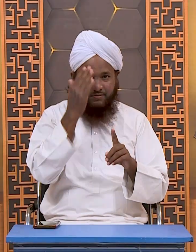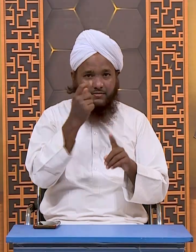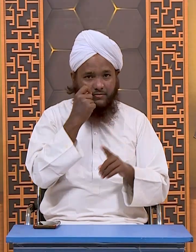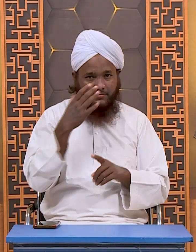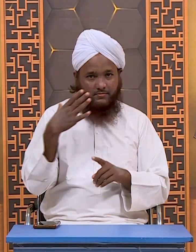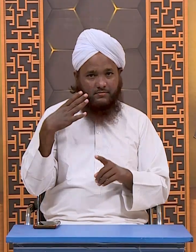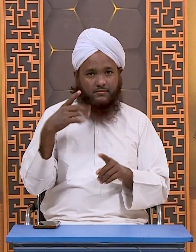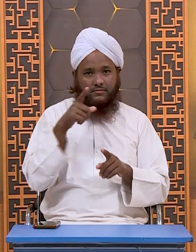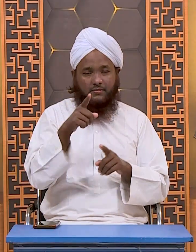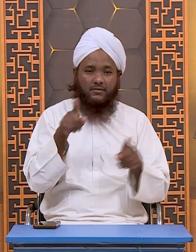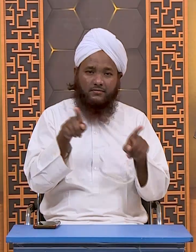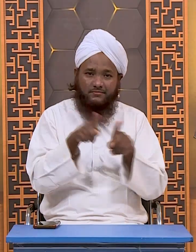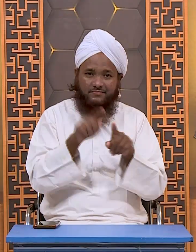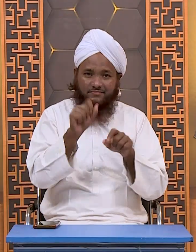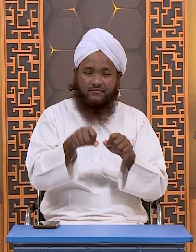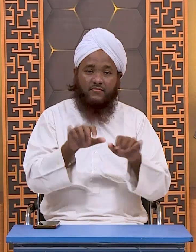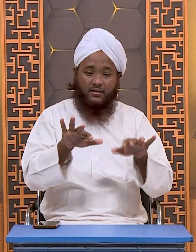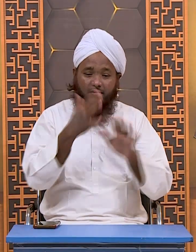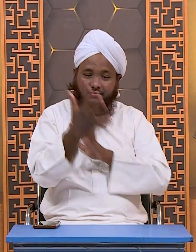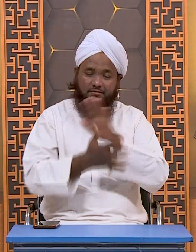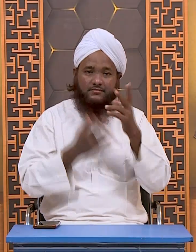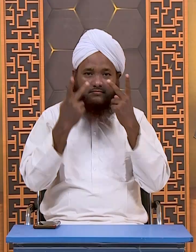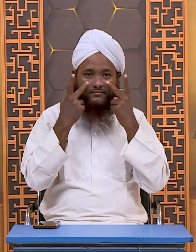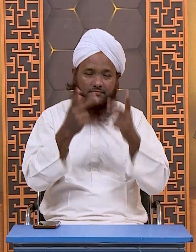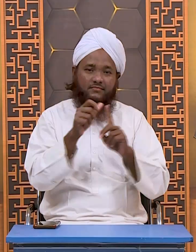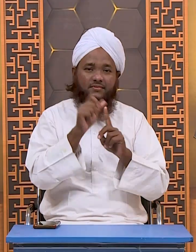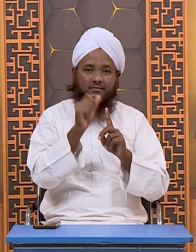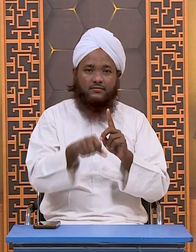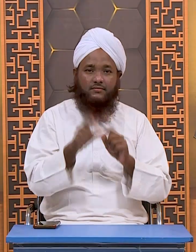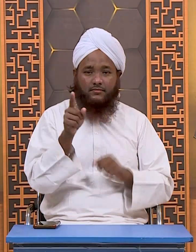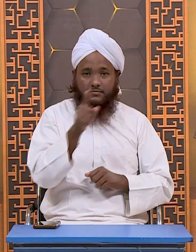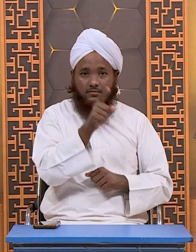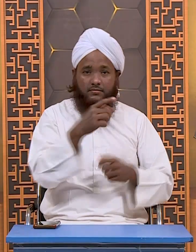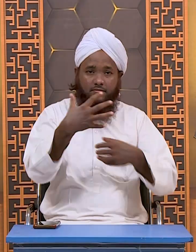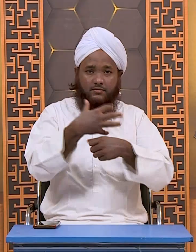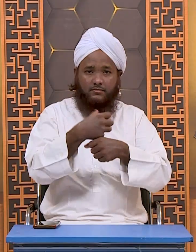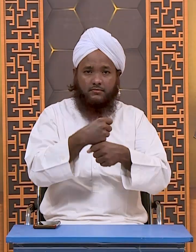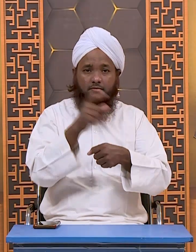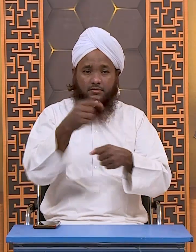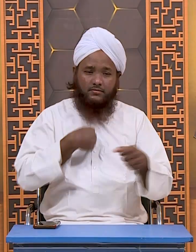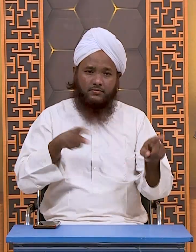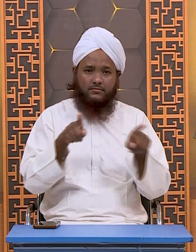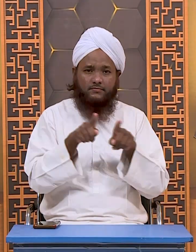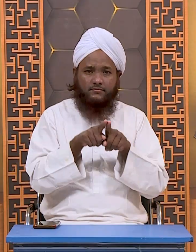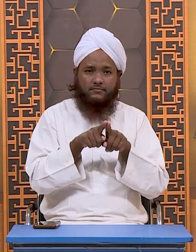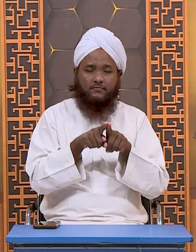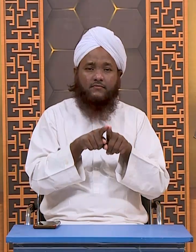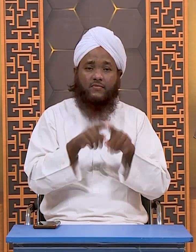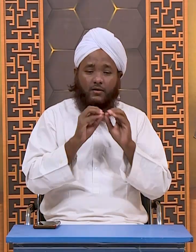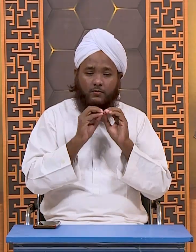रसूल के लिए भी होगा कि जो इशारों की ज़बान समझते हैं। आपसे गुजारिश करेंगे कि आप हमारे साथ अव्वल से लेकर आखिर तक